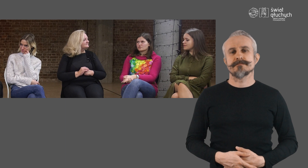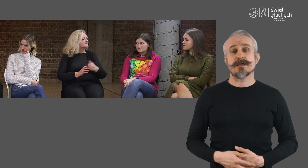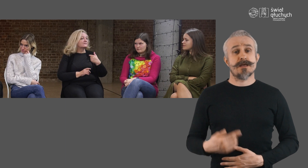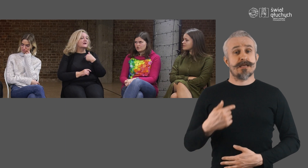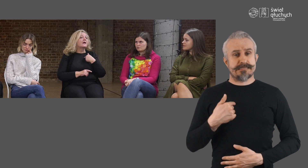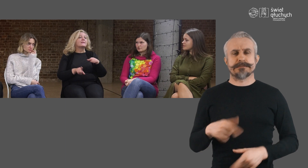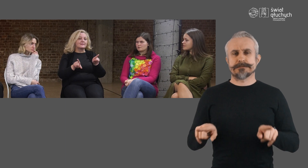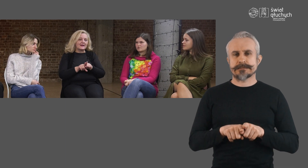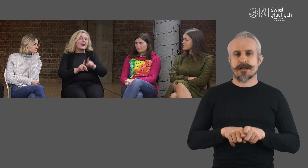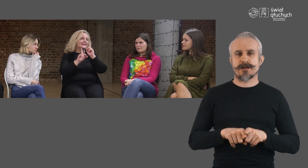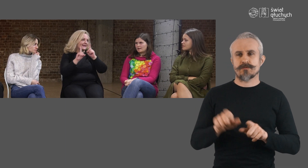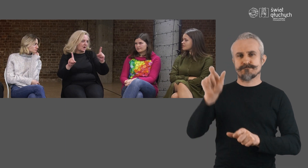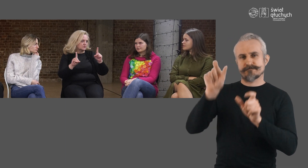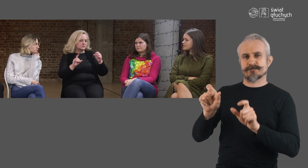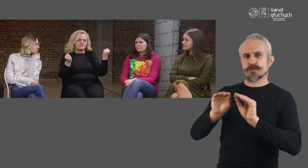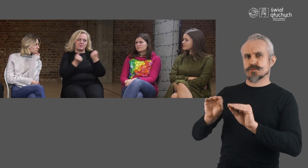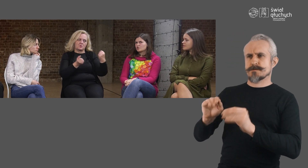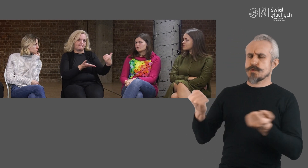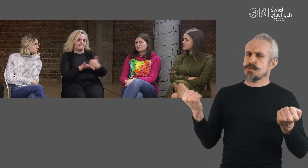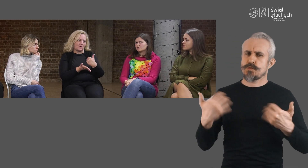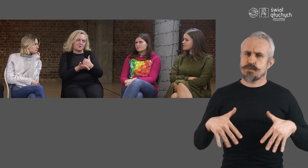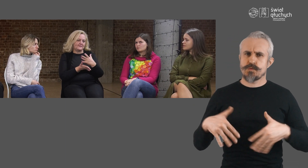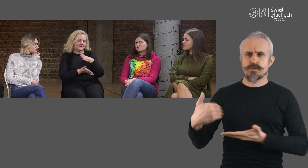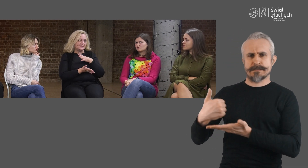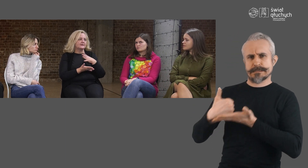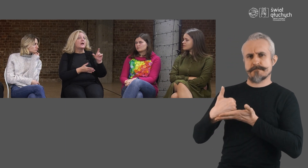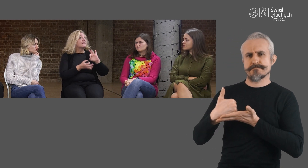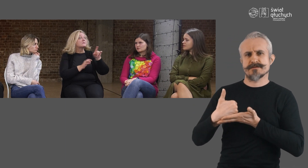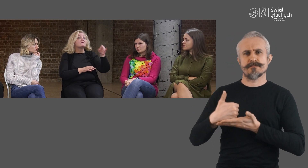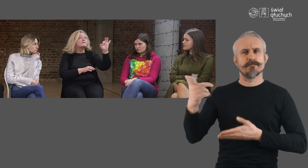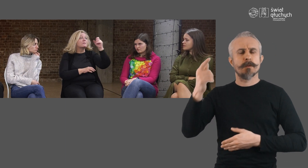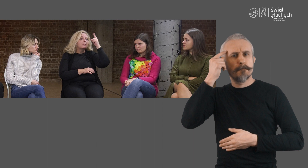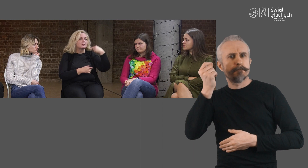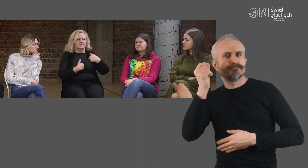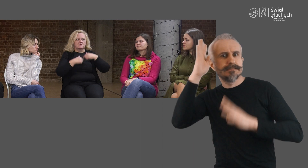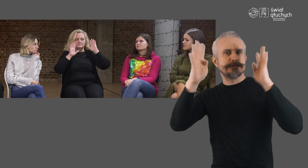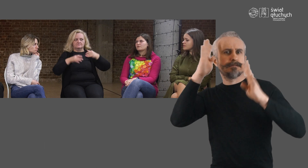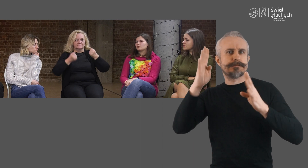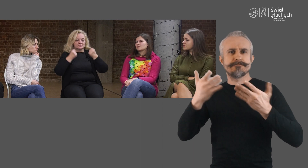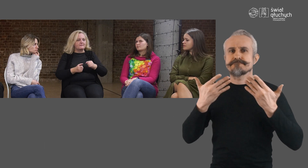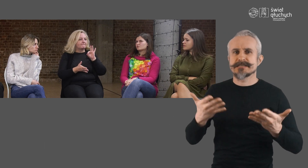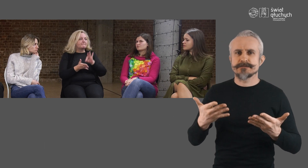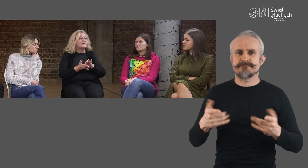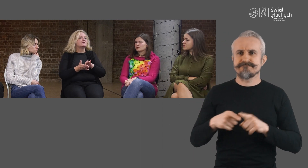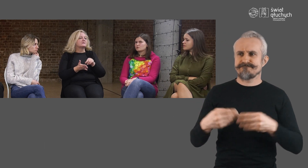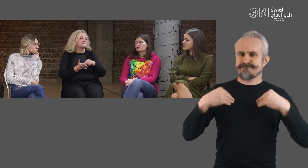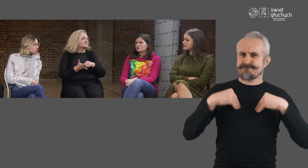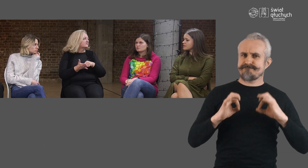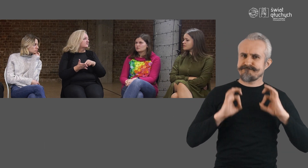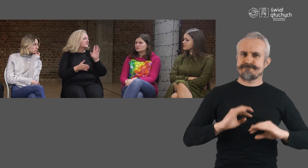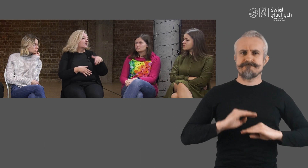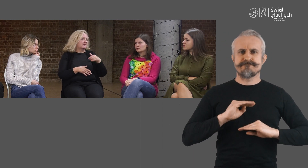U mnie z kolei też właśnie nauczyciele bardzo pomagali. Myślę, że gdyby nie ich pomoc, to byłoby mi bardzo ciężko. Nawet był taki pomysł, żebym się